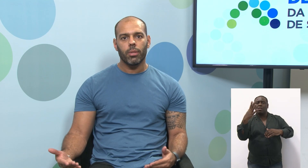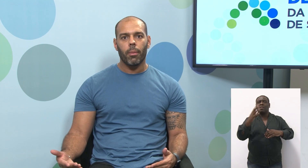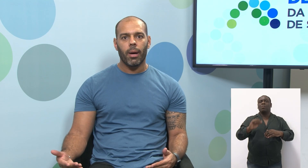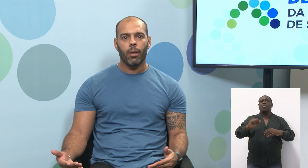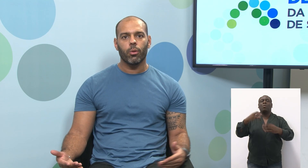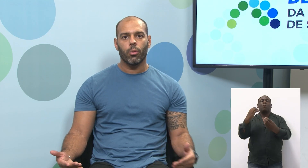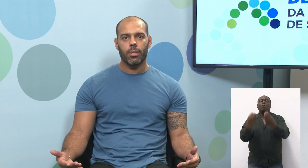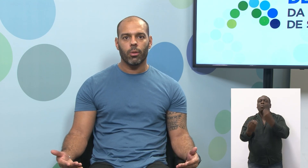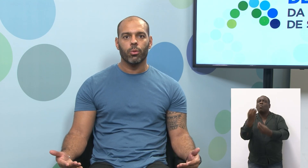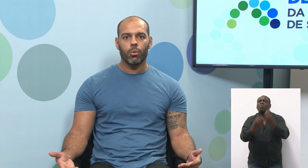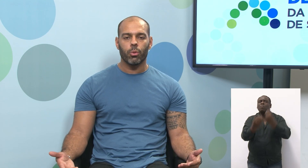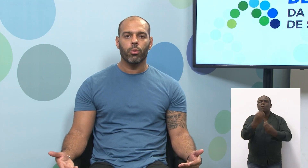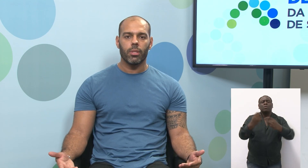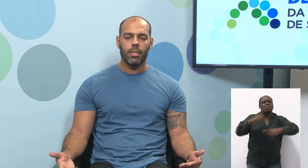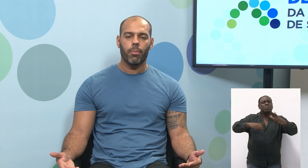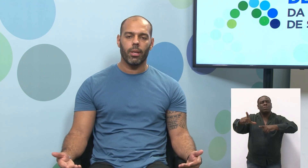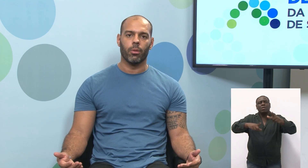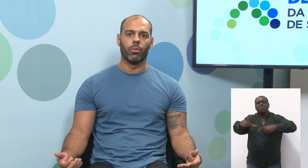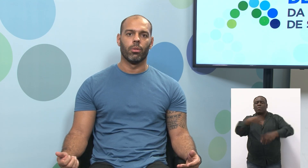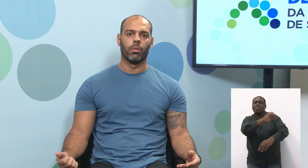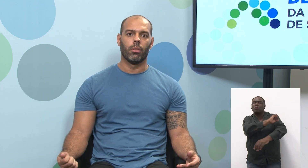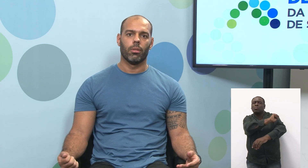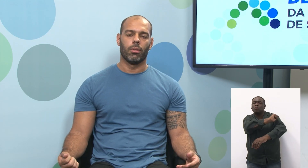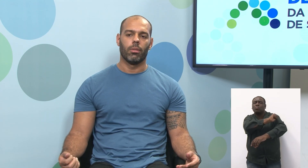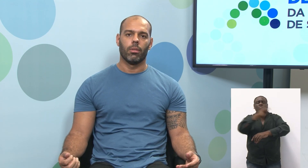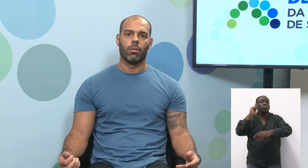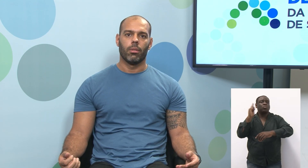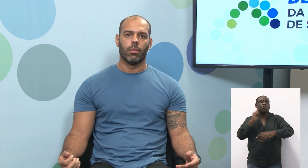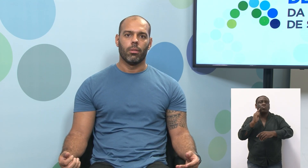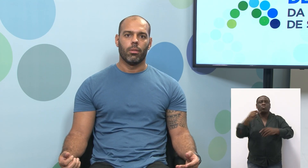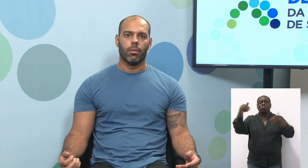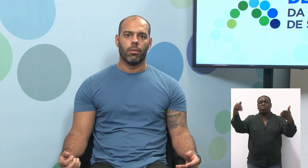seu trabalho com os alunos surdos nesse período?